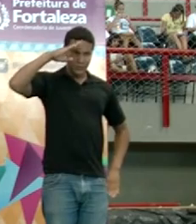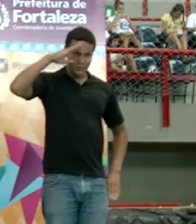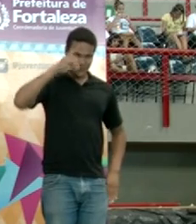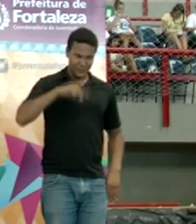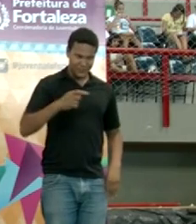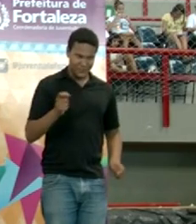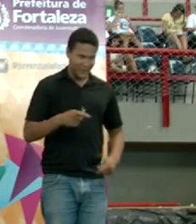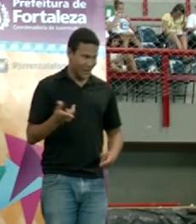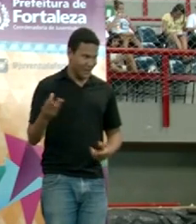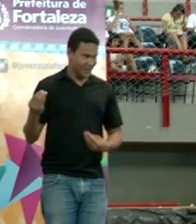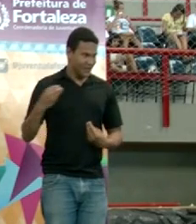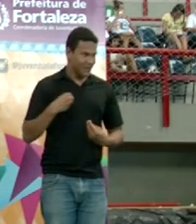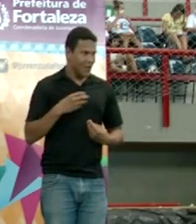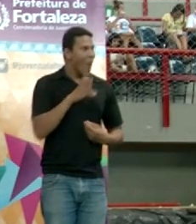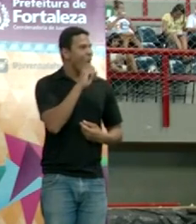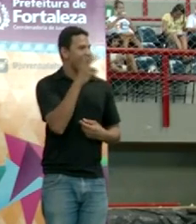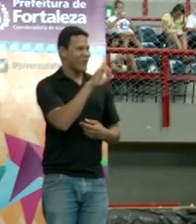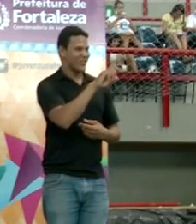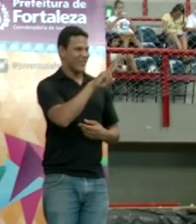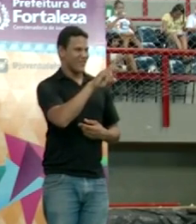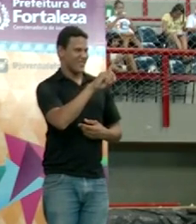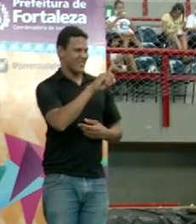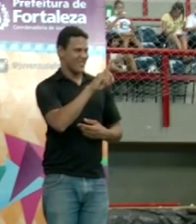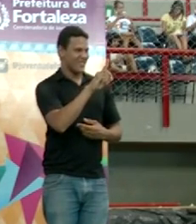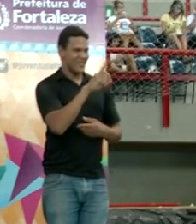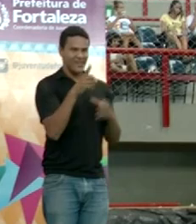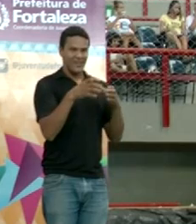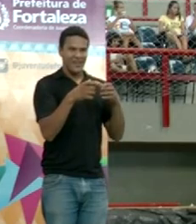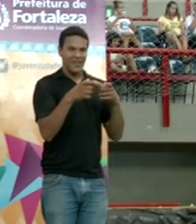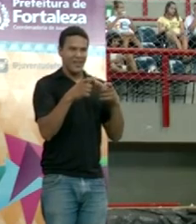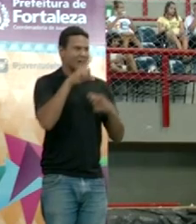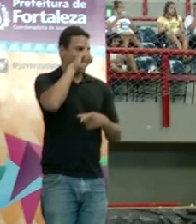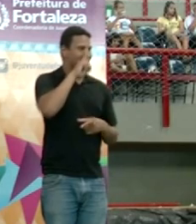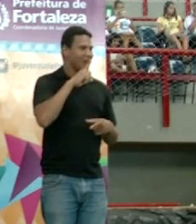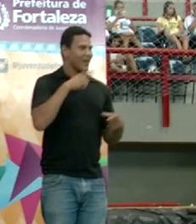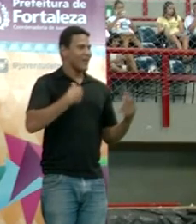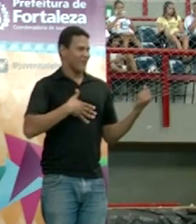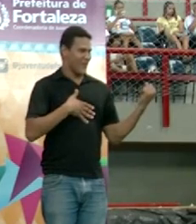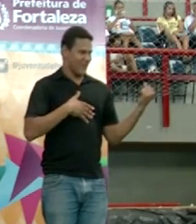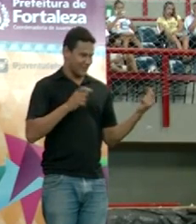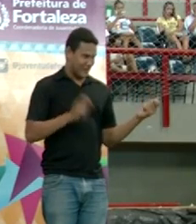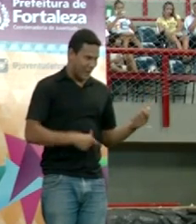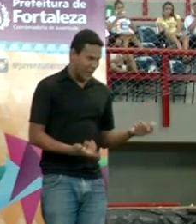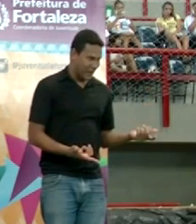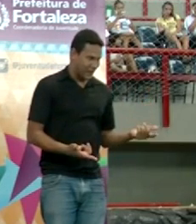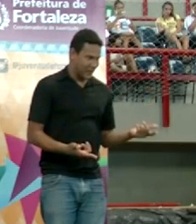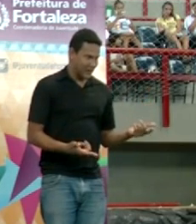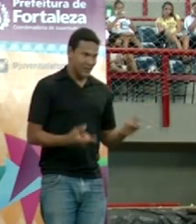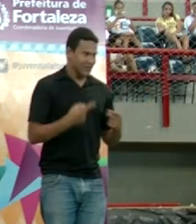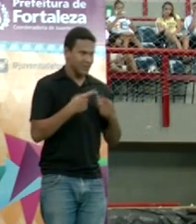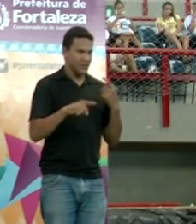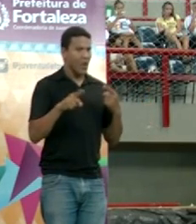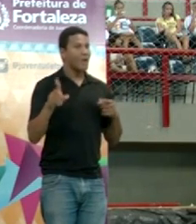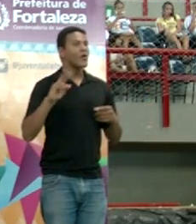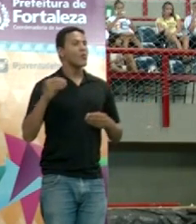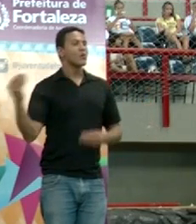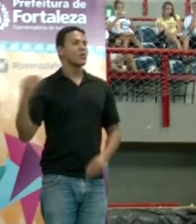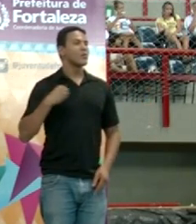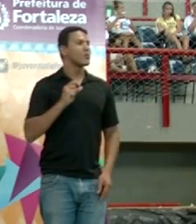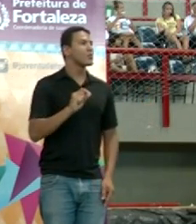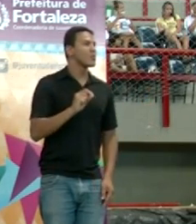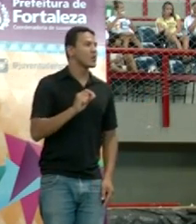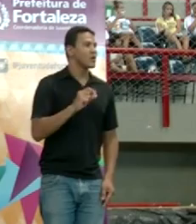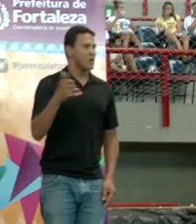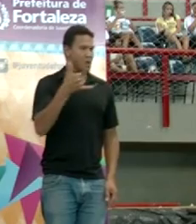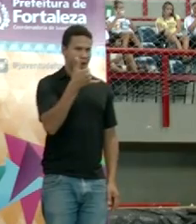tá certo? Do Calypso, para ele curtir o cavalo manco, tá? Eu vou dar a ele uma arma. Então eu vou